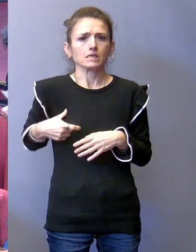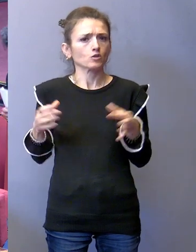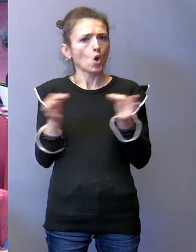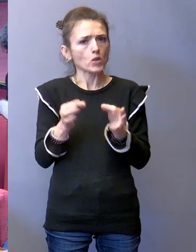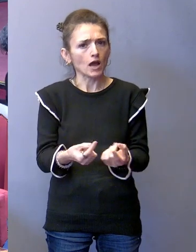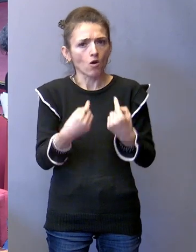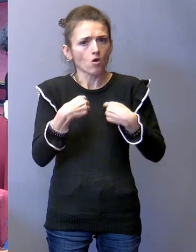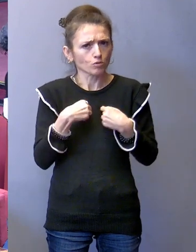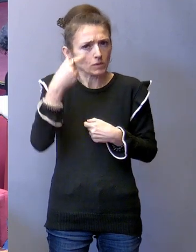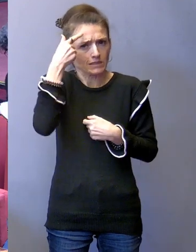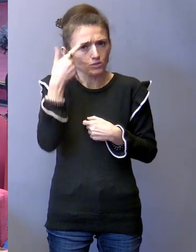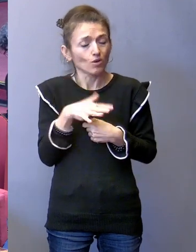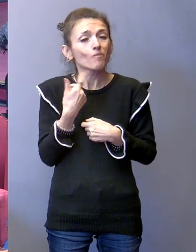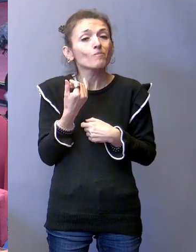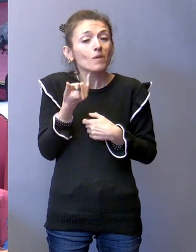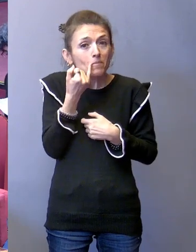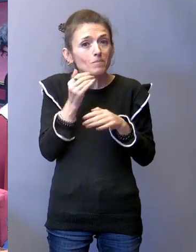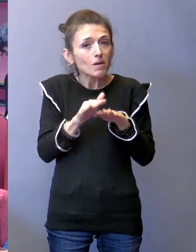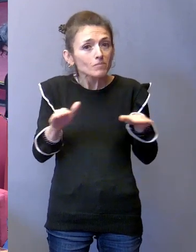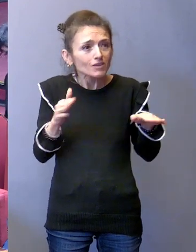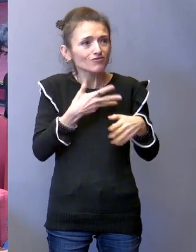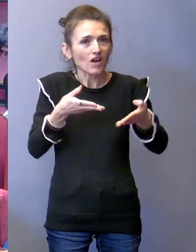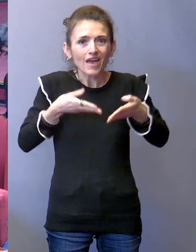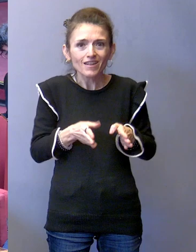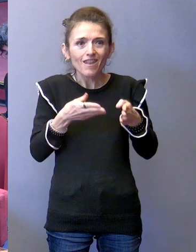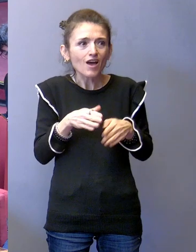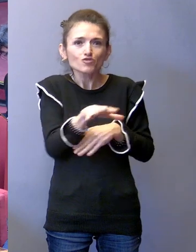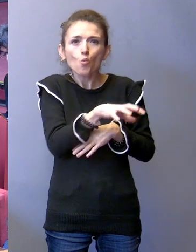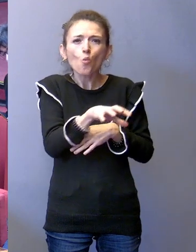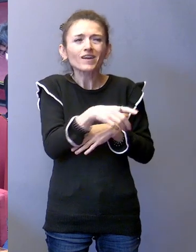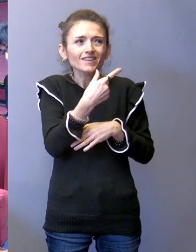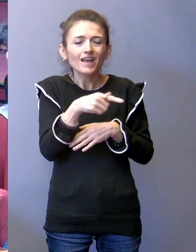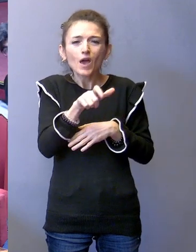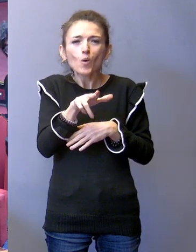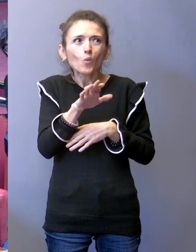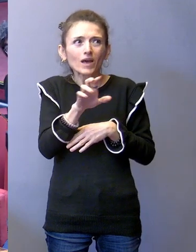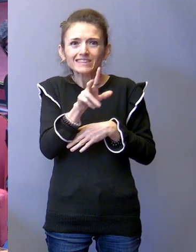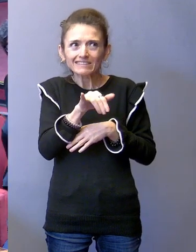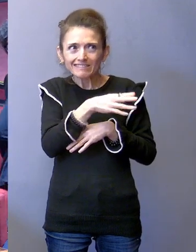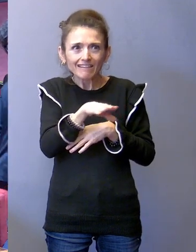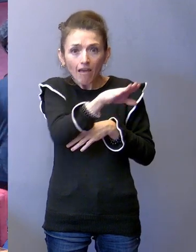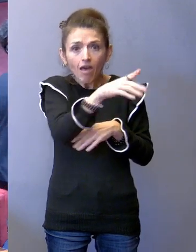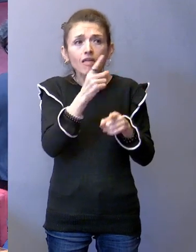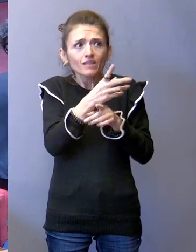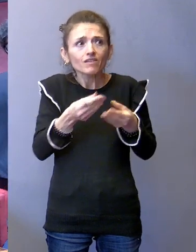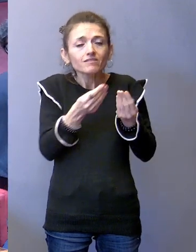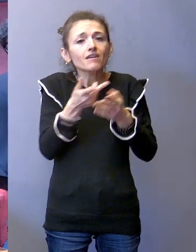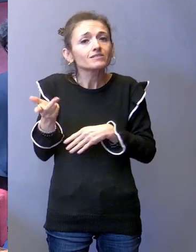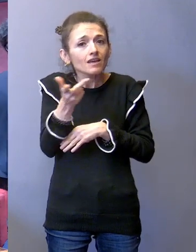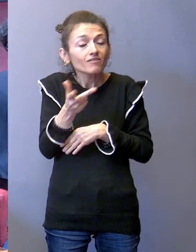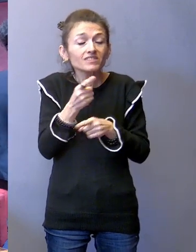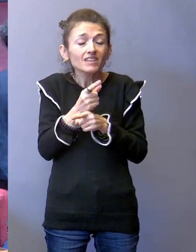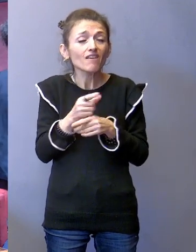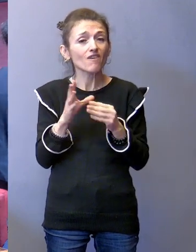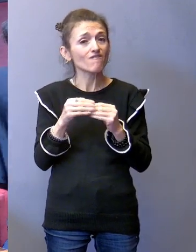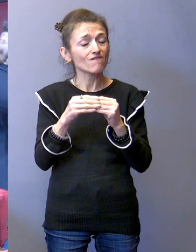so che lo è perché se ci sono i bambini e se nascono i bambini un quartiere come Quezzi questi devo offrire servizi e bisogna fare l'aula